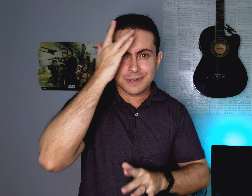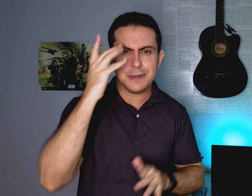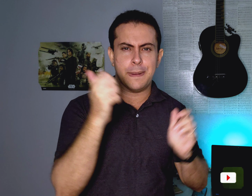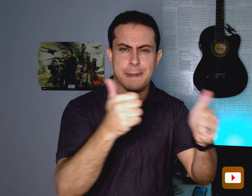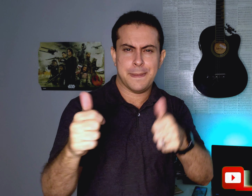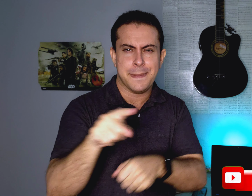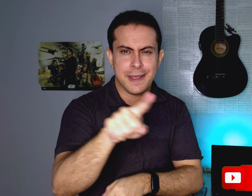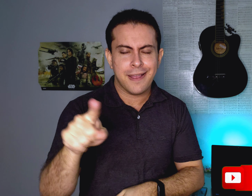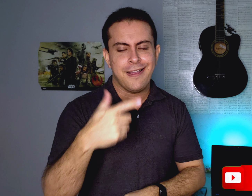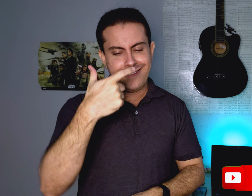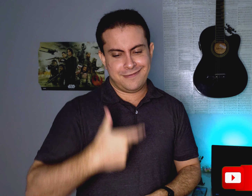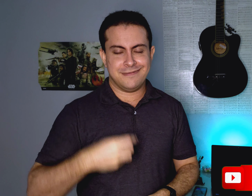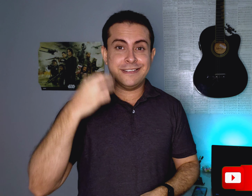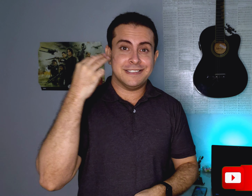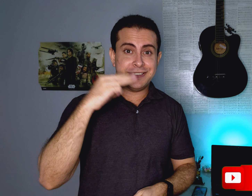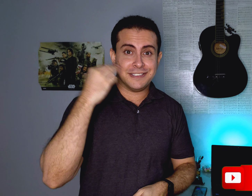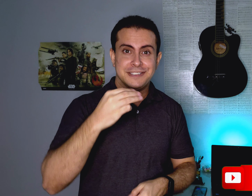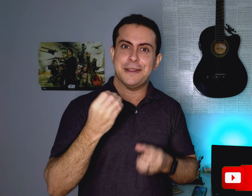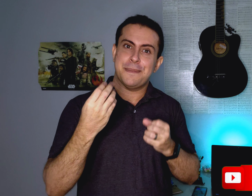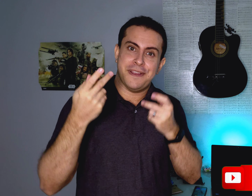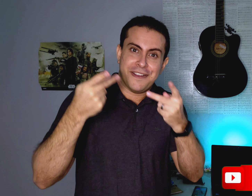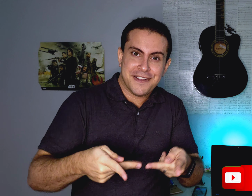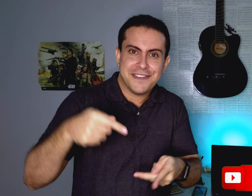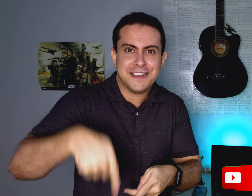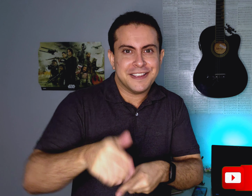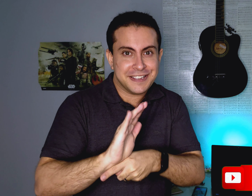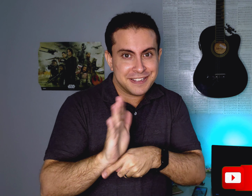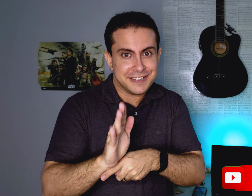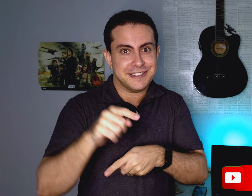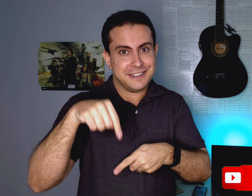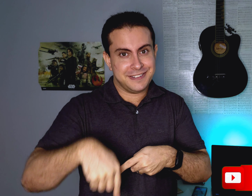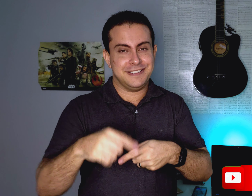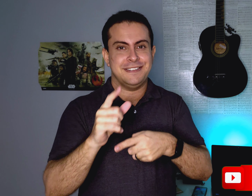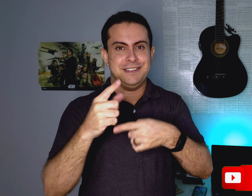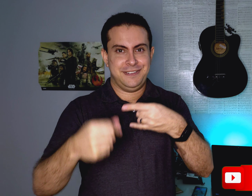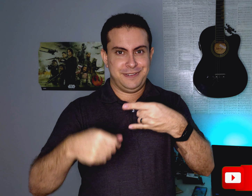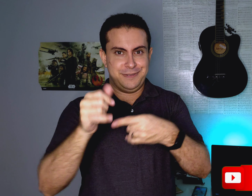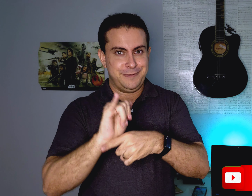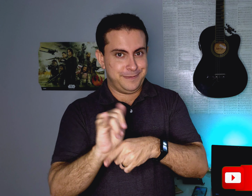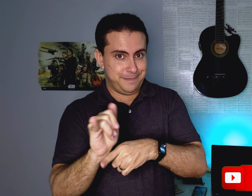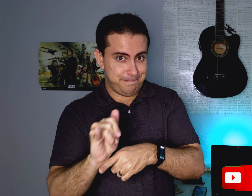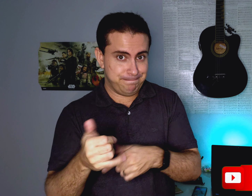E aí galera, tudo beleza com vocês? Eu sou o Marcos Valentim e sejam bem-vindos a mais um vídeo aqui do canal.